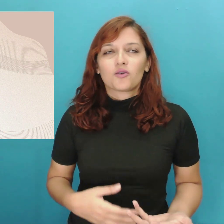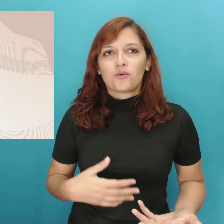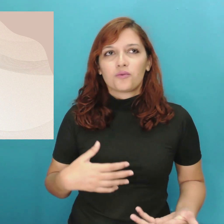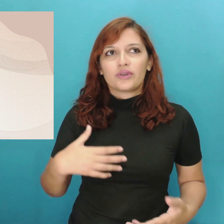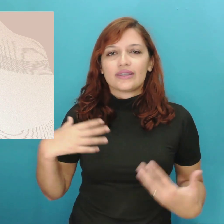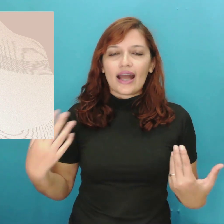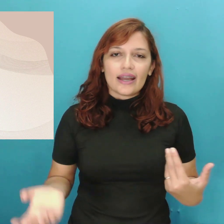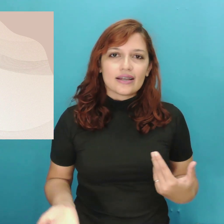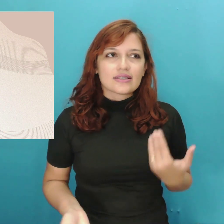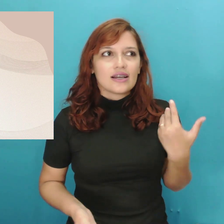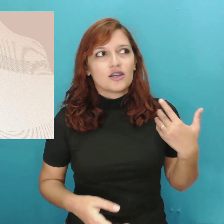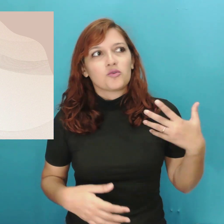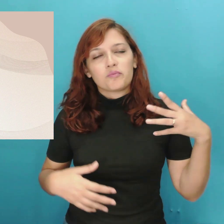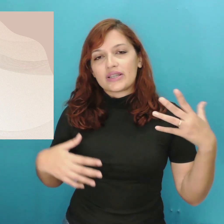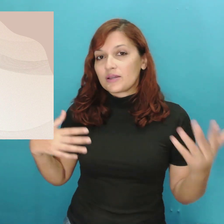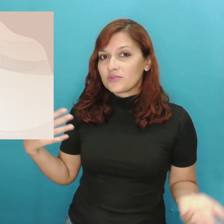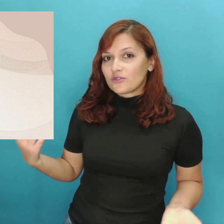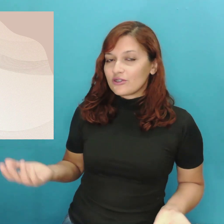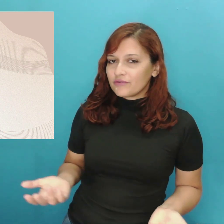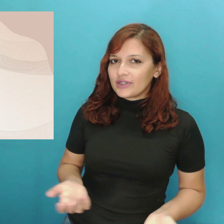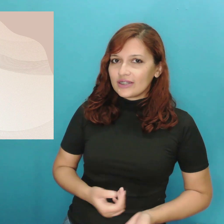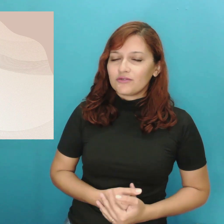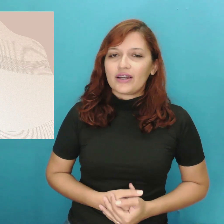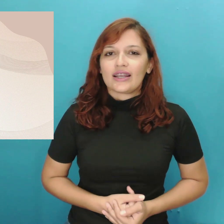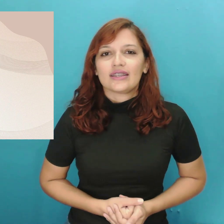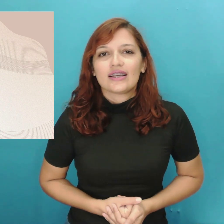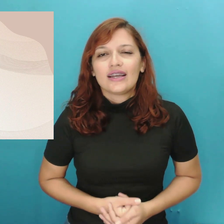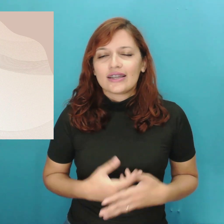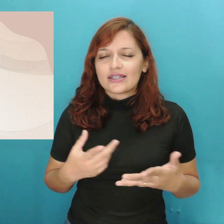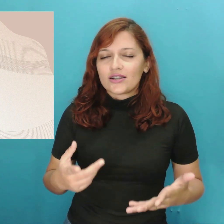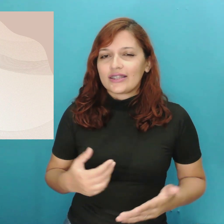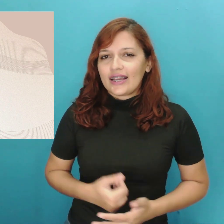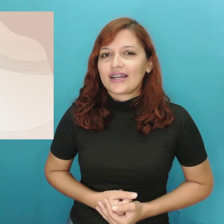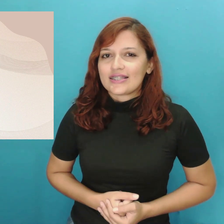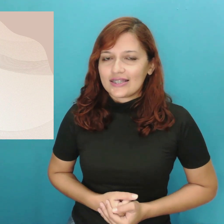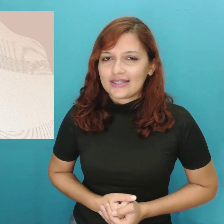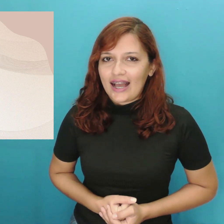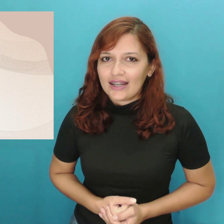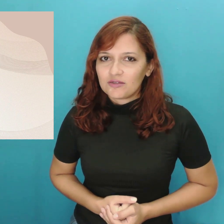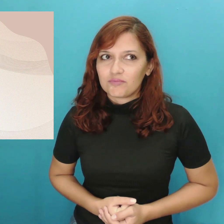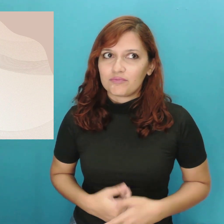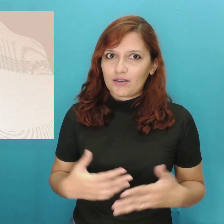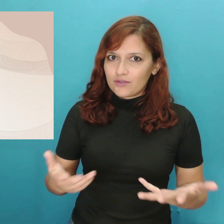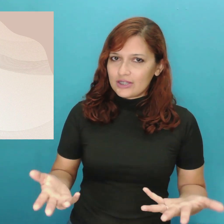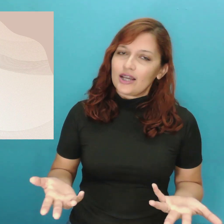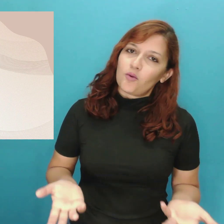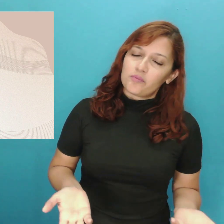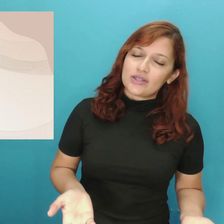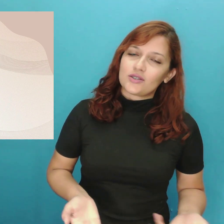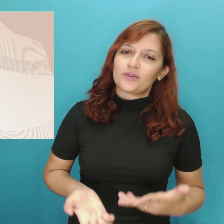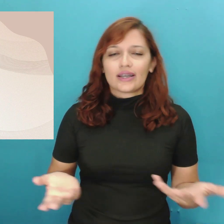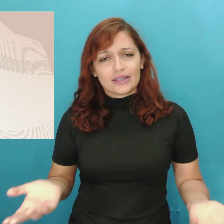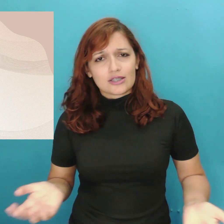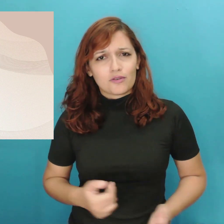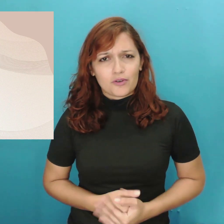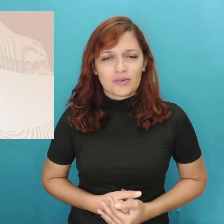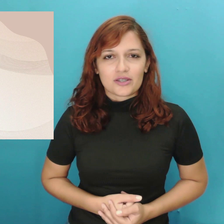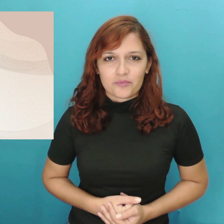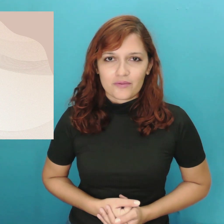com ideias, com percepções de vida diferentes, que só tem a acrescentar para você como pessoa, né, e na sua formação